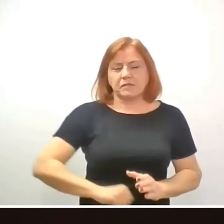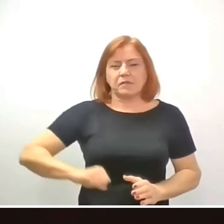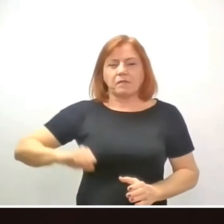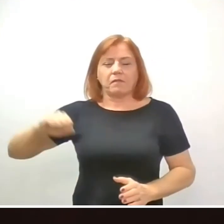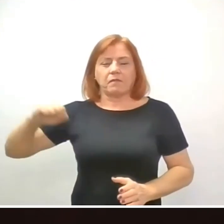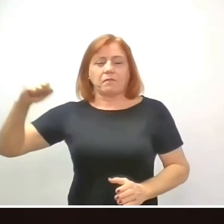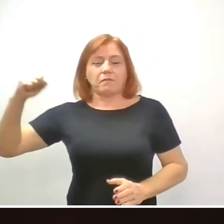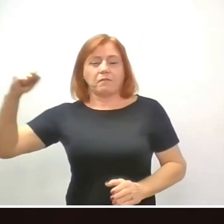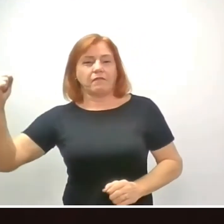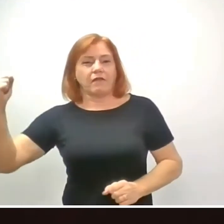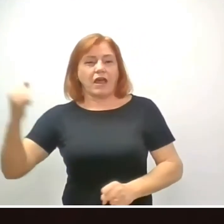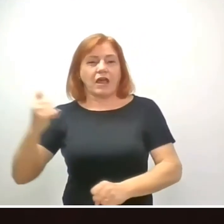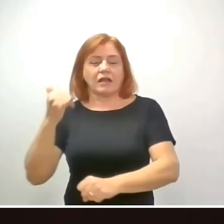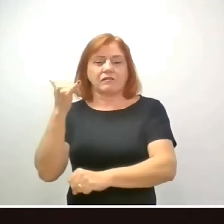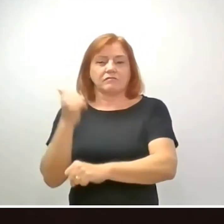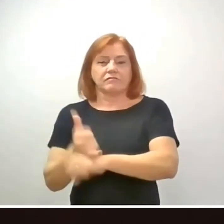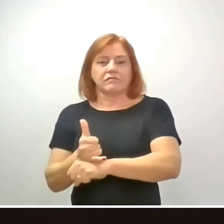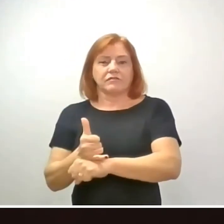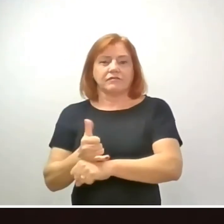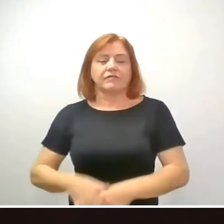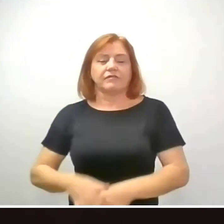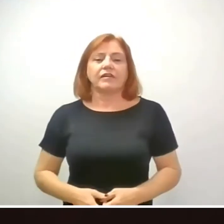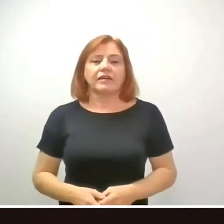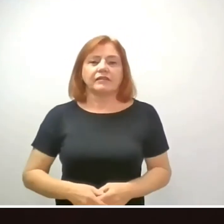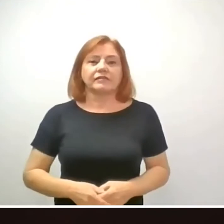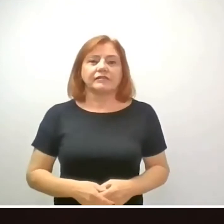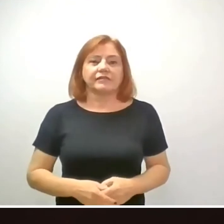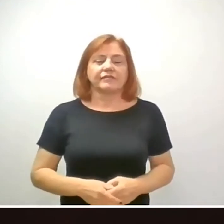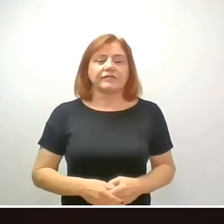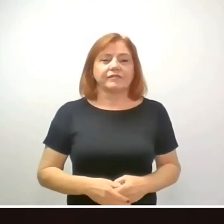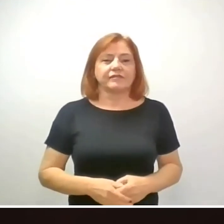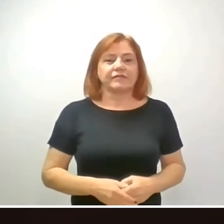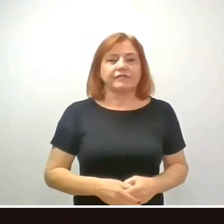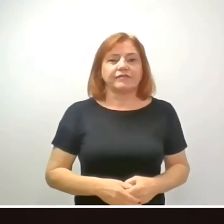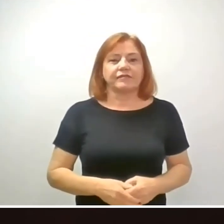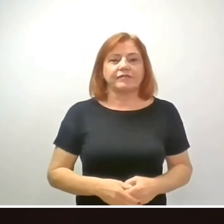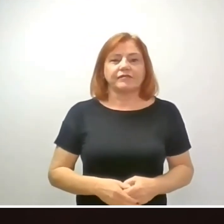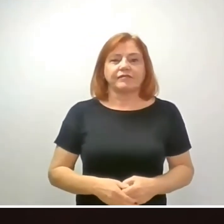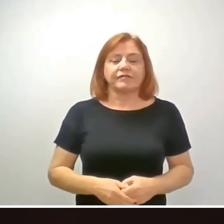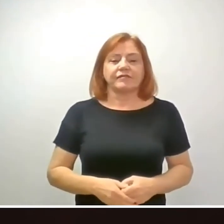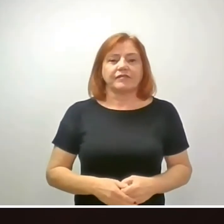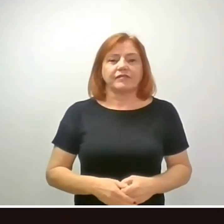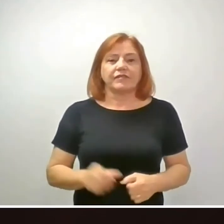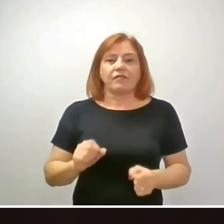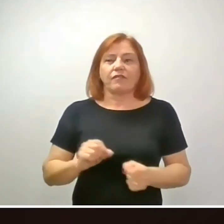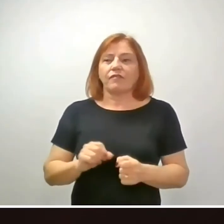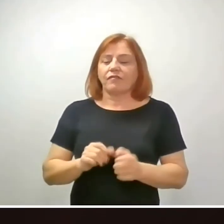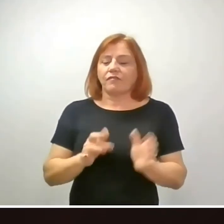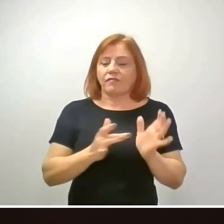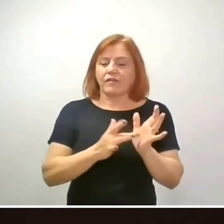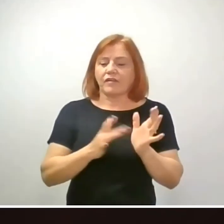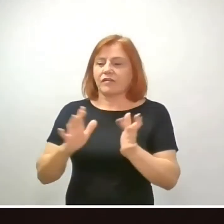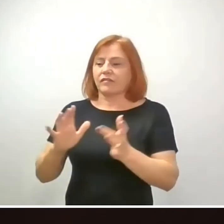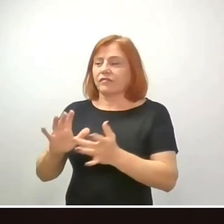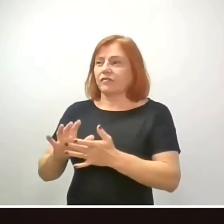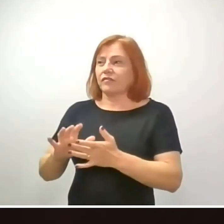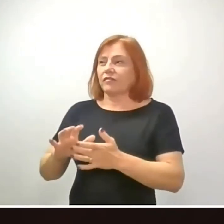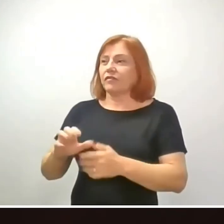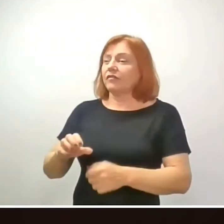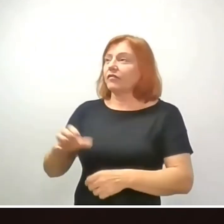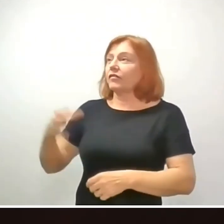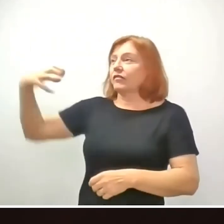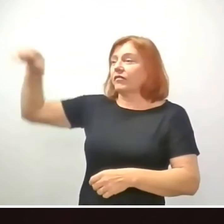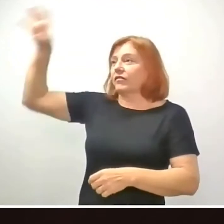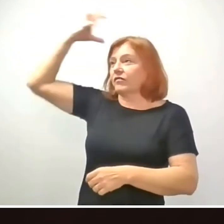Cristo, o Filho, como rei sobre o monte Sião, mas ele precisava